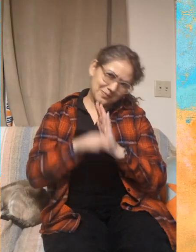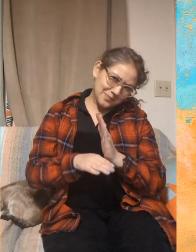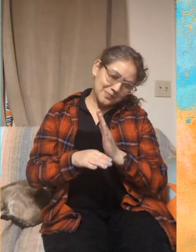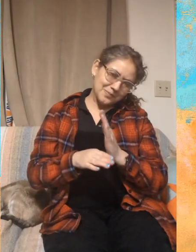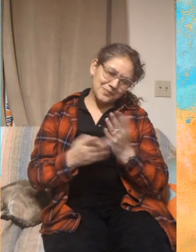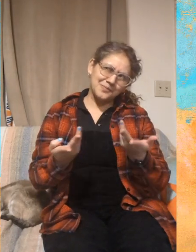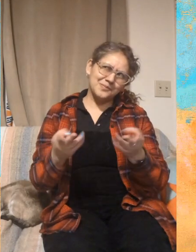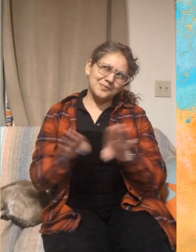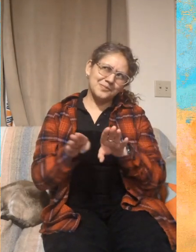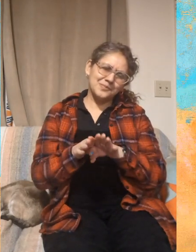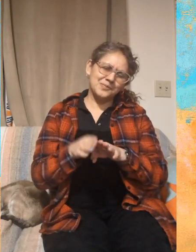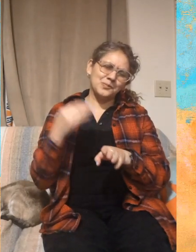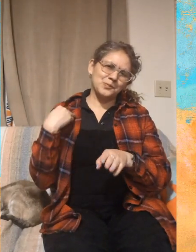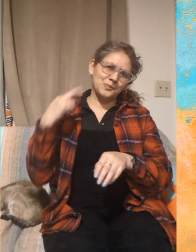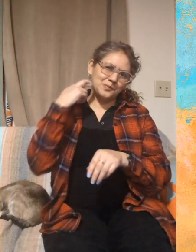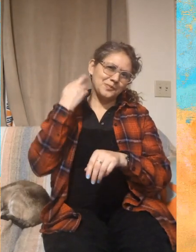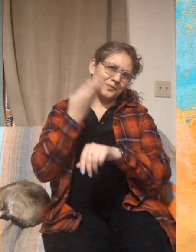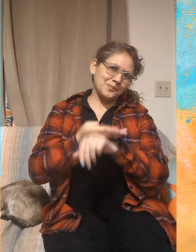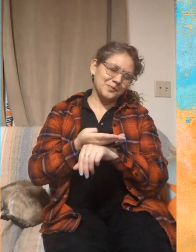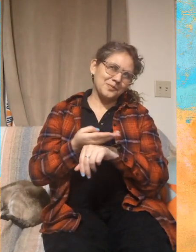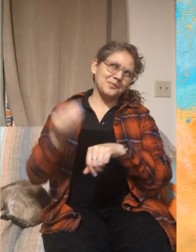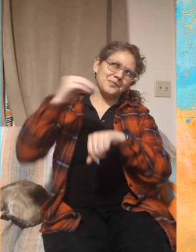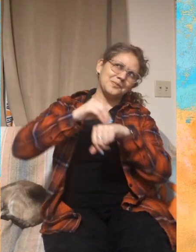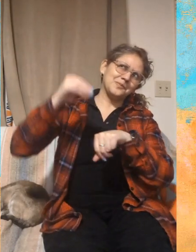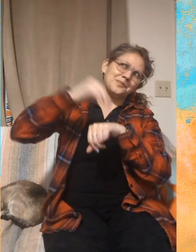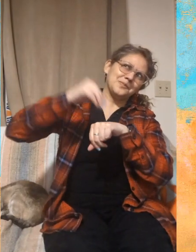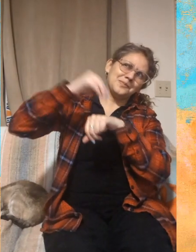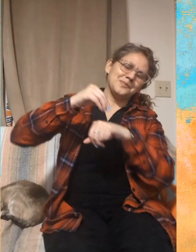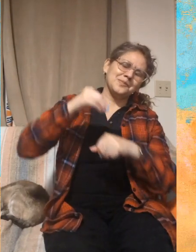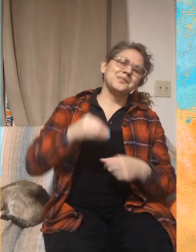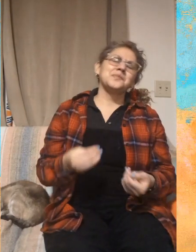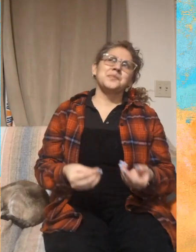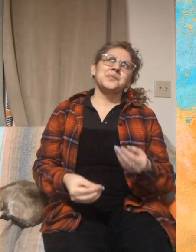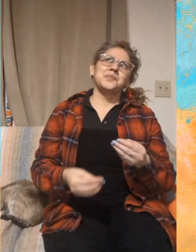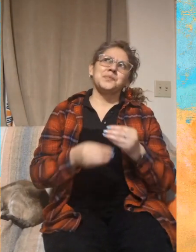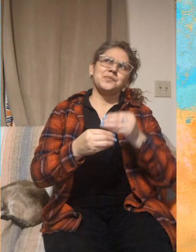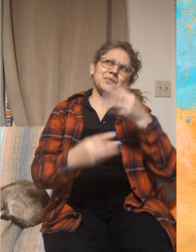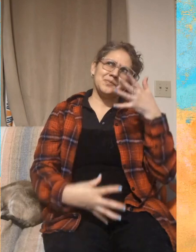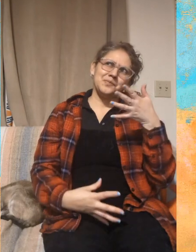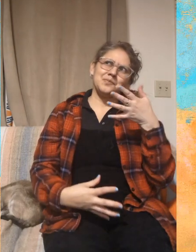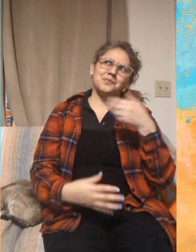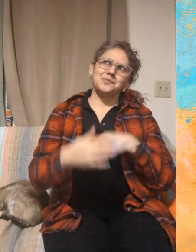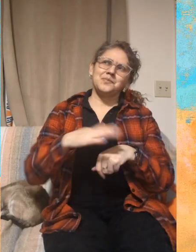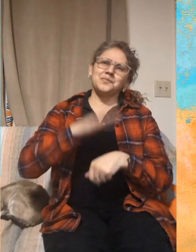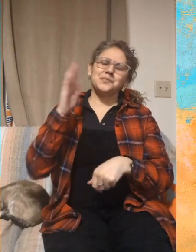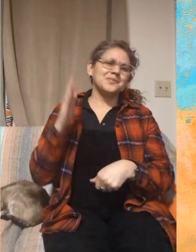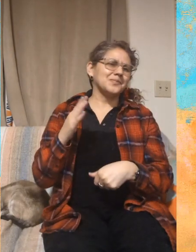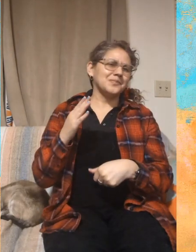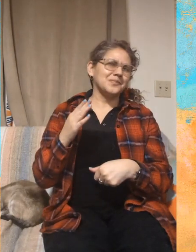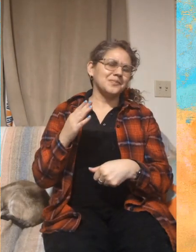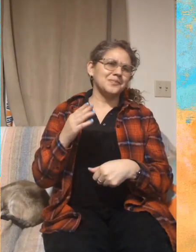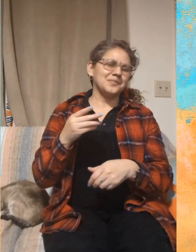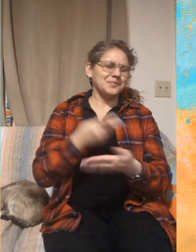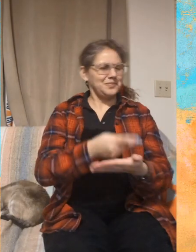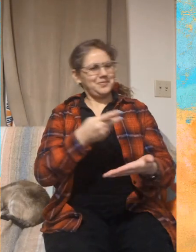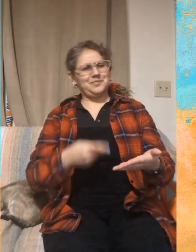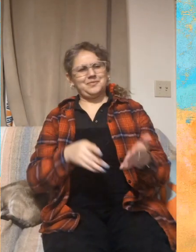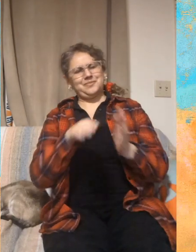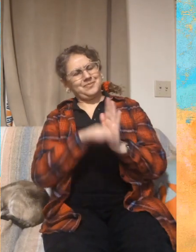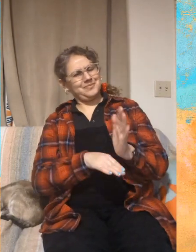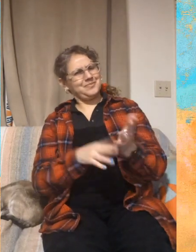doctora que para su edad está muy bien, o sea, como diciendo que ya está viejito. Tengo que ir a